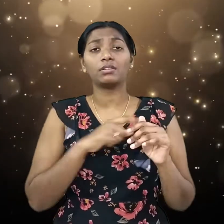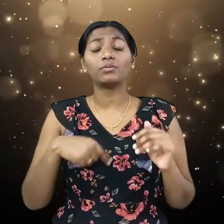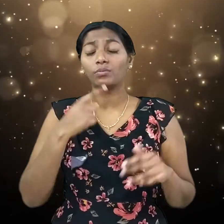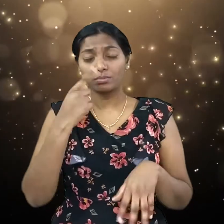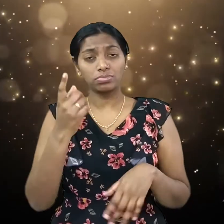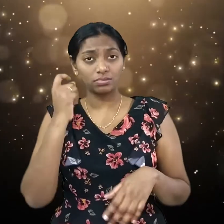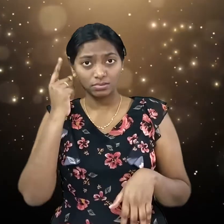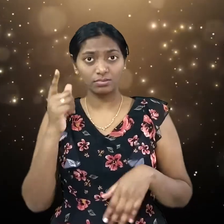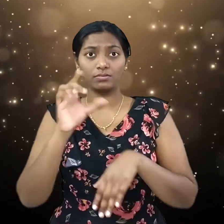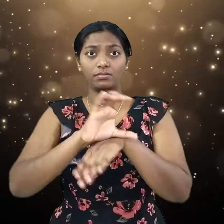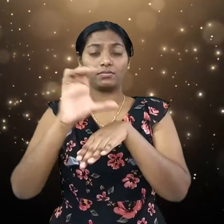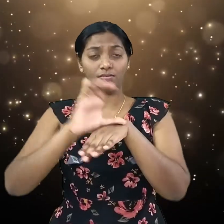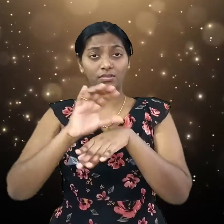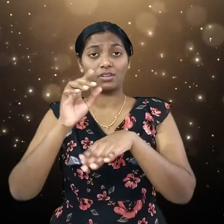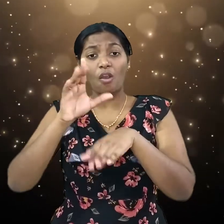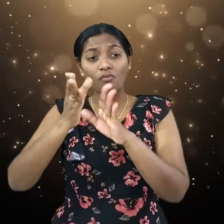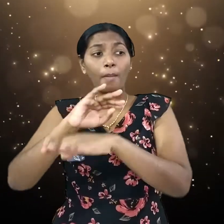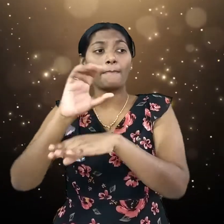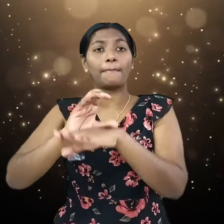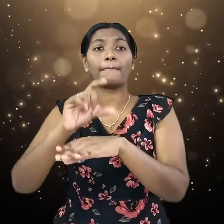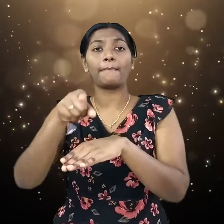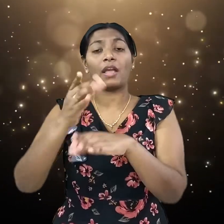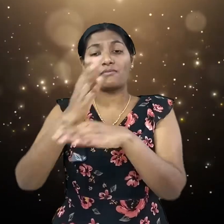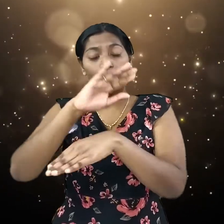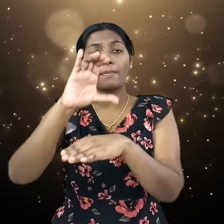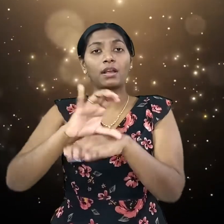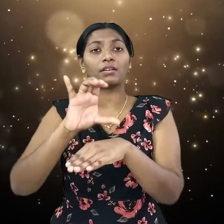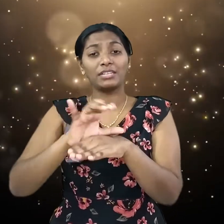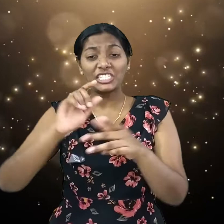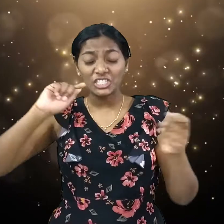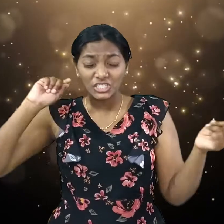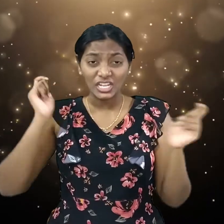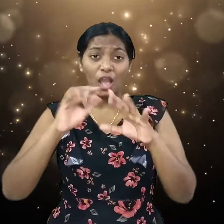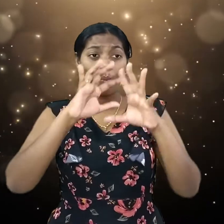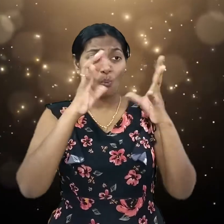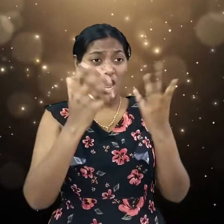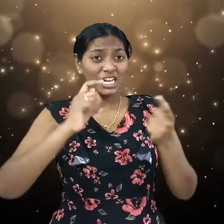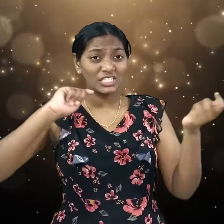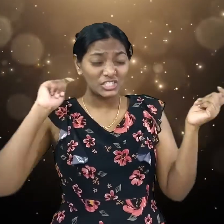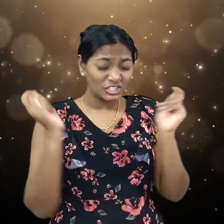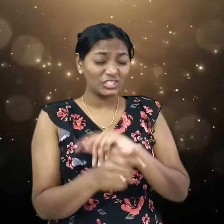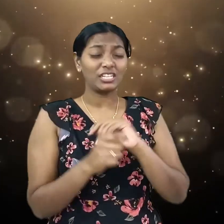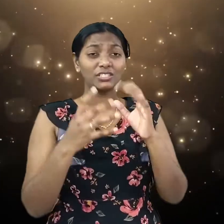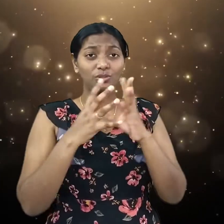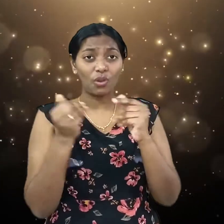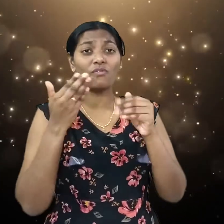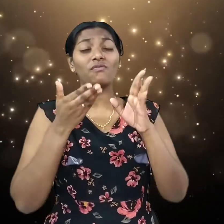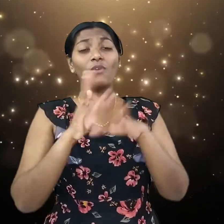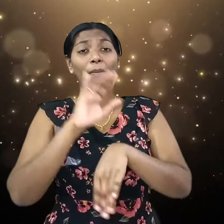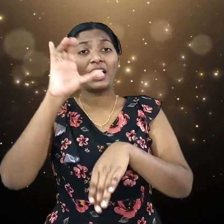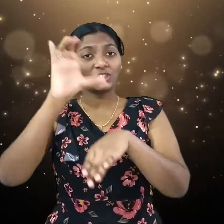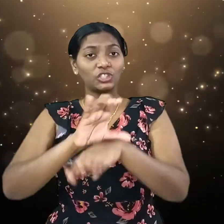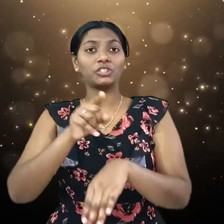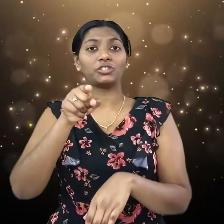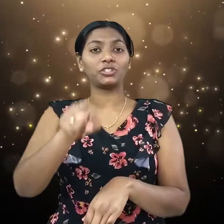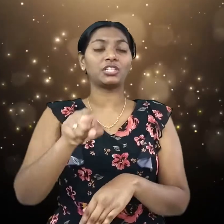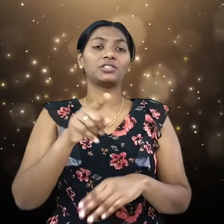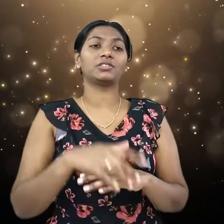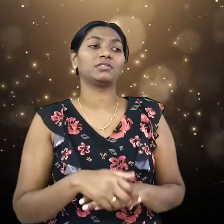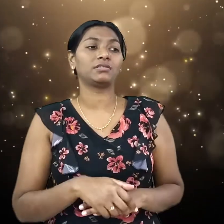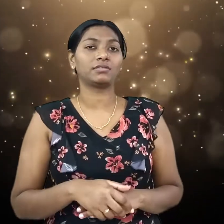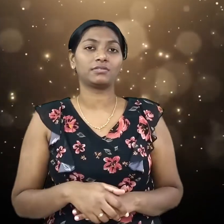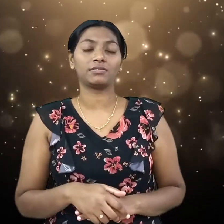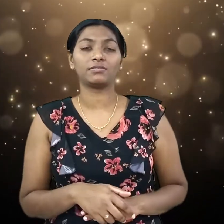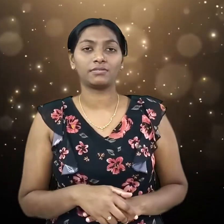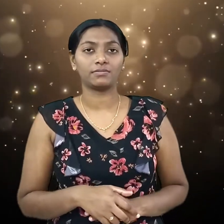सुनाई पड़ा आपको? बोली कलीसिया के द्वारा, कलीसिया के द्वारा। तो ये बदलाव दुनिया में कहां से आएगा? कलीसिया के द्वारा